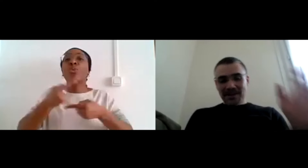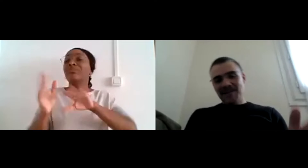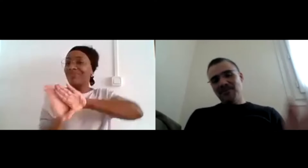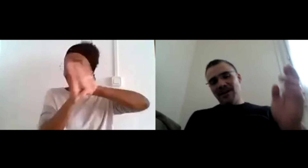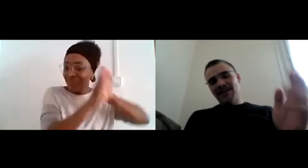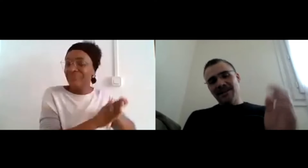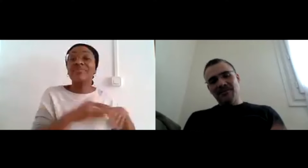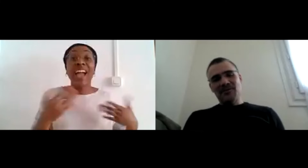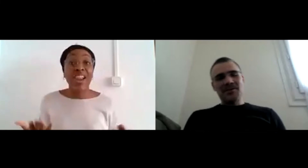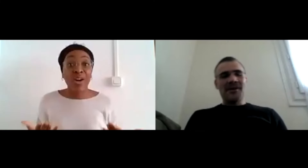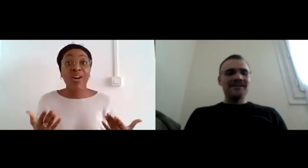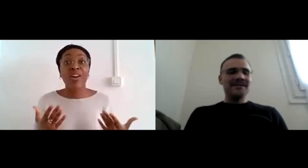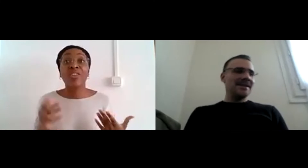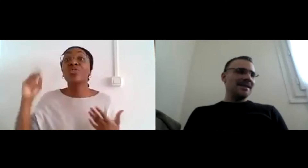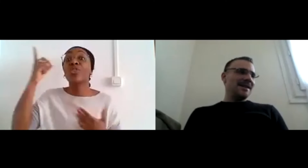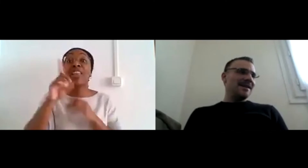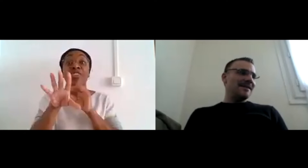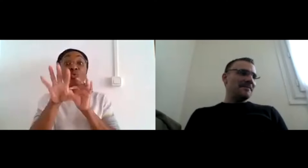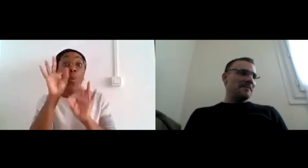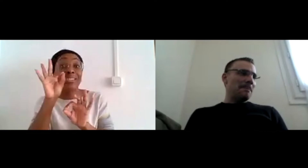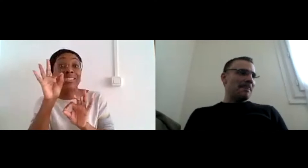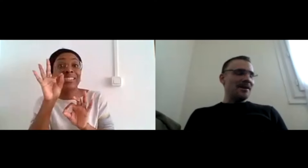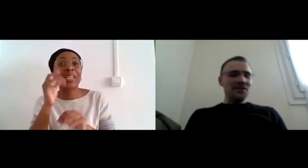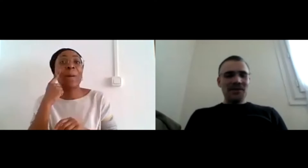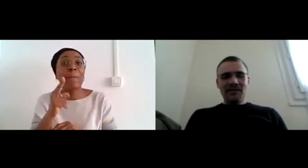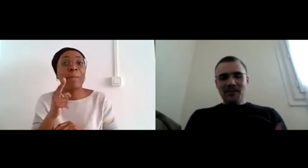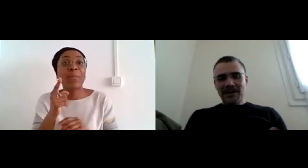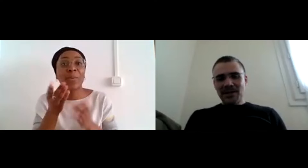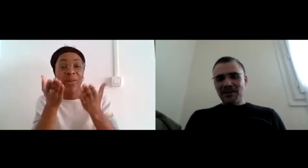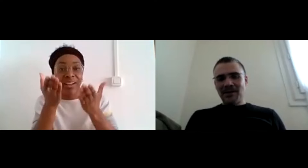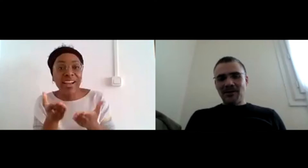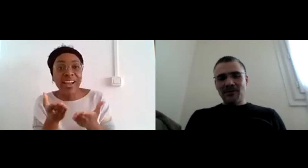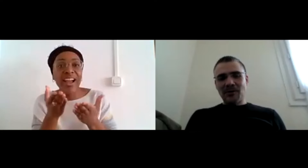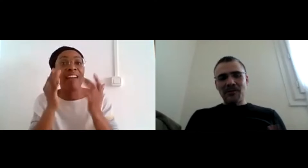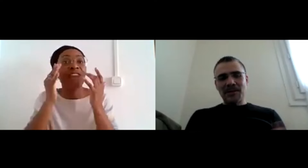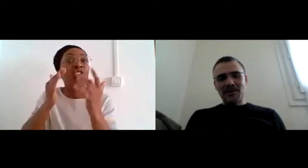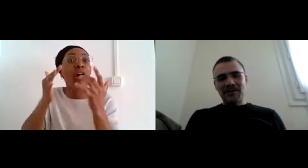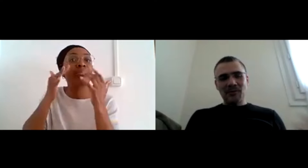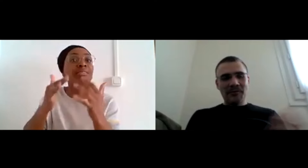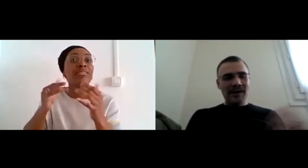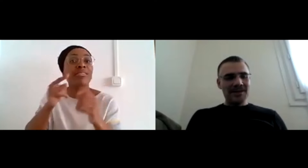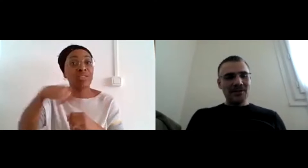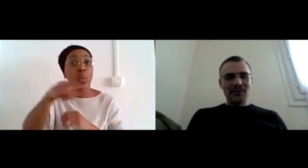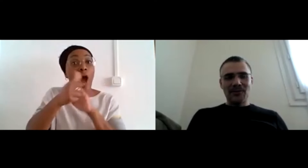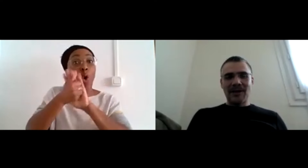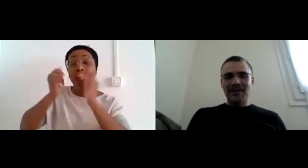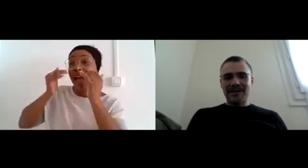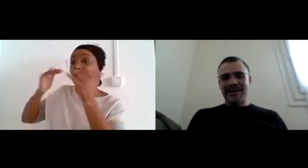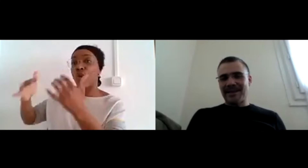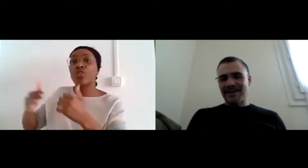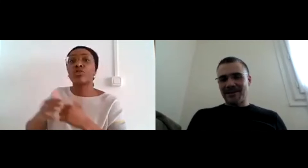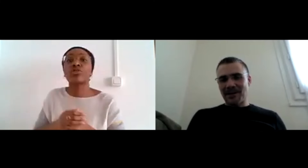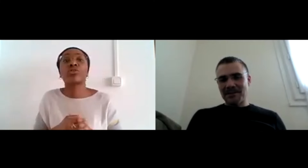Donc choisis pour être un influenceur. Alors je vais vous partager mon écran, donc comme, c'est parce qu'on a nos frères et sœurs de la